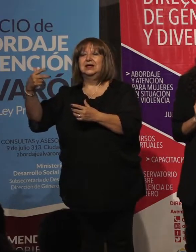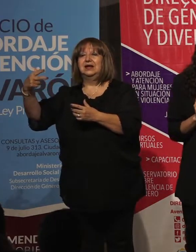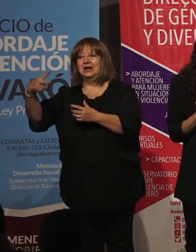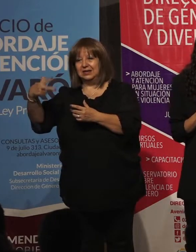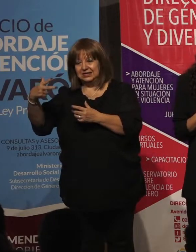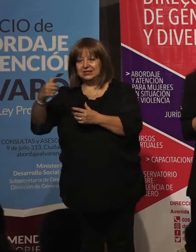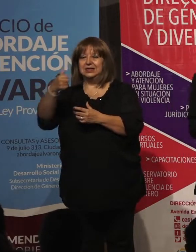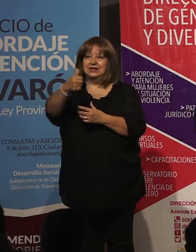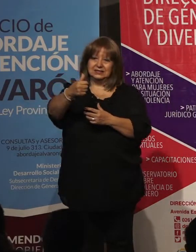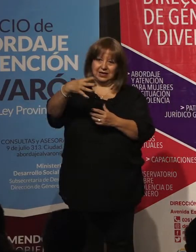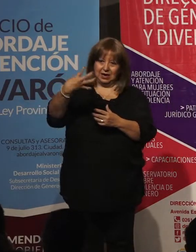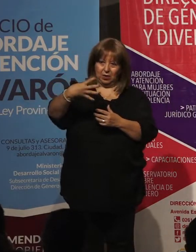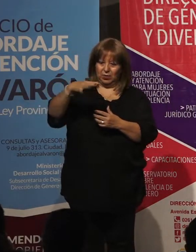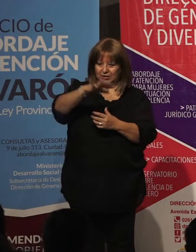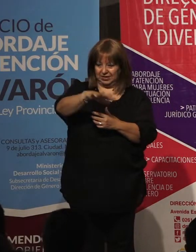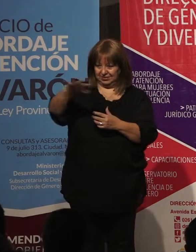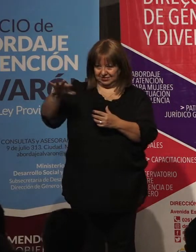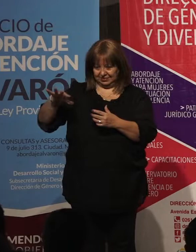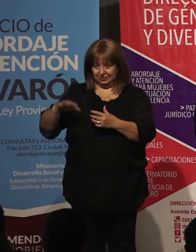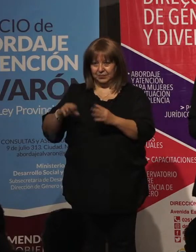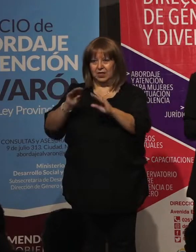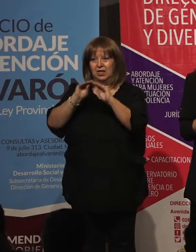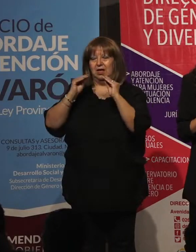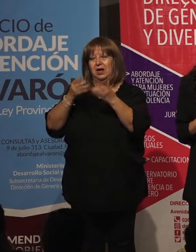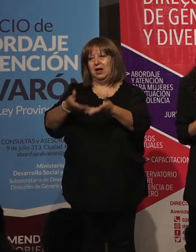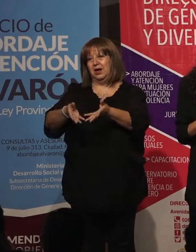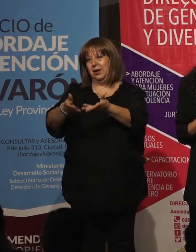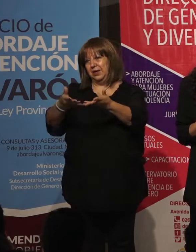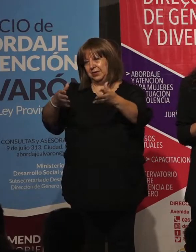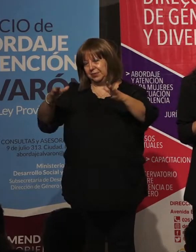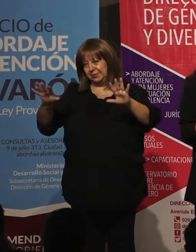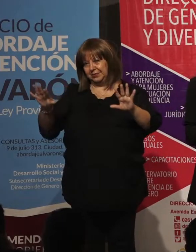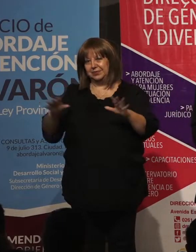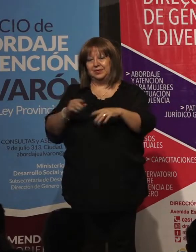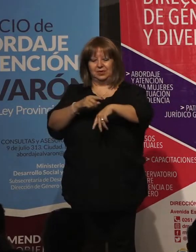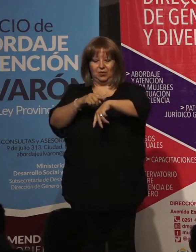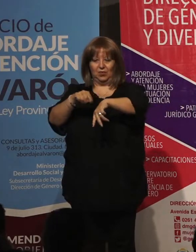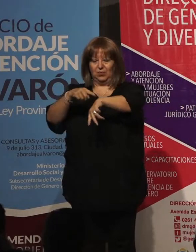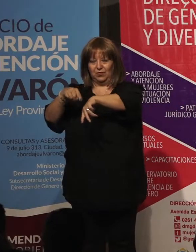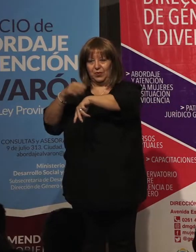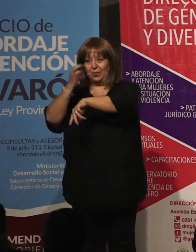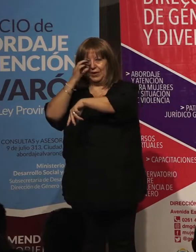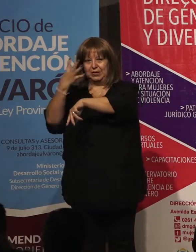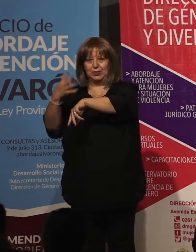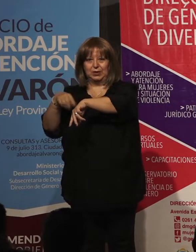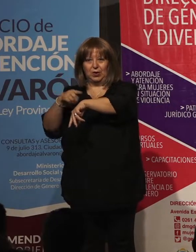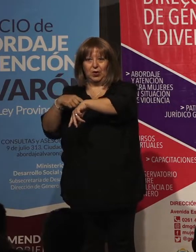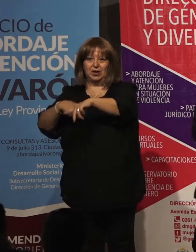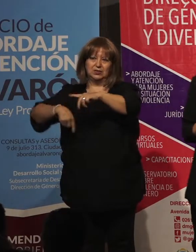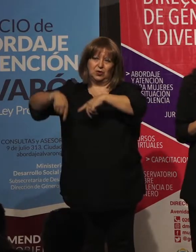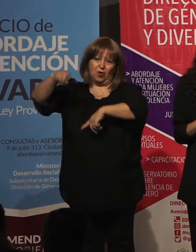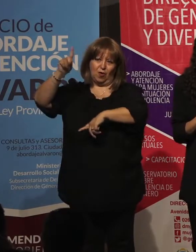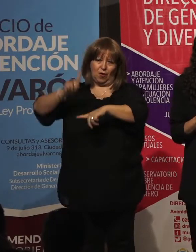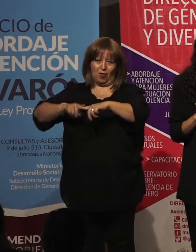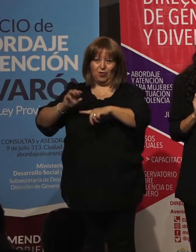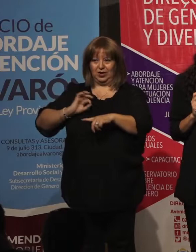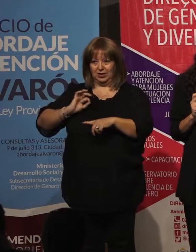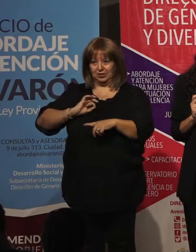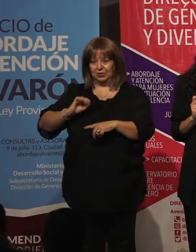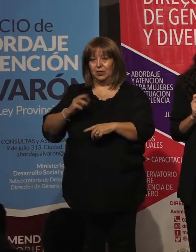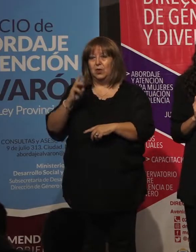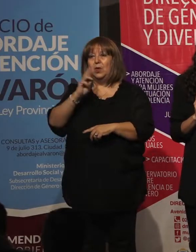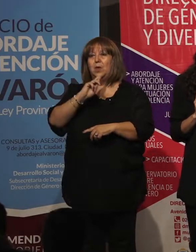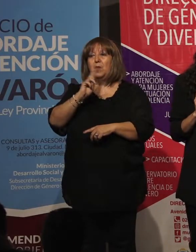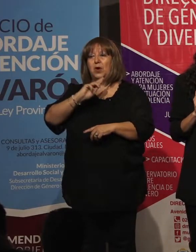cuarta. Estas oficinas fiscales están abiertas las 24 horas, los 365 días del año. Entonces, que una